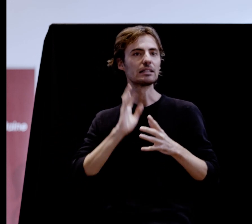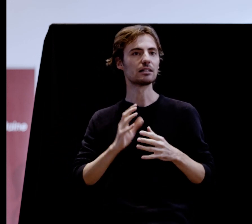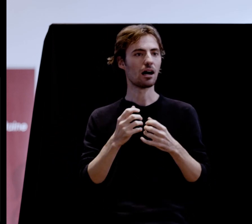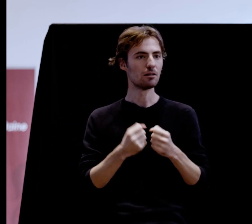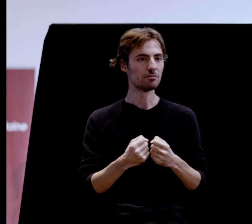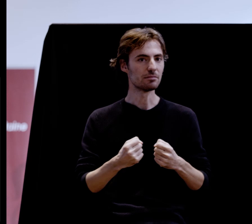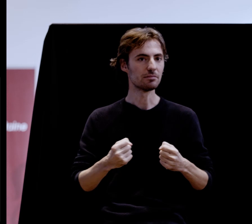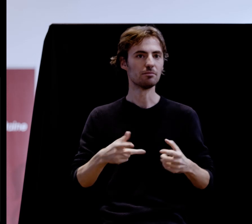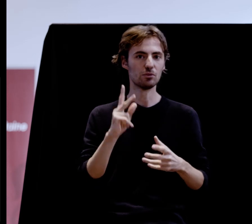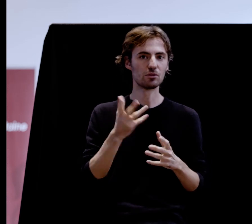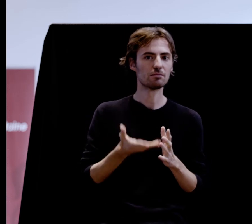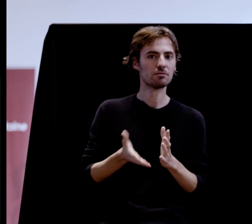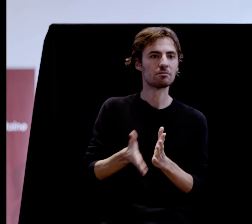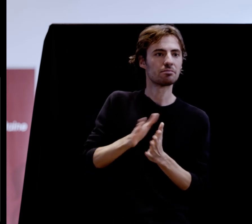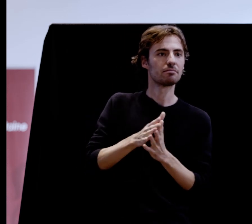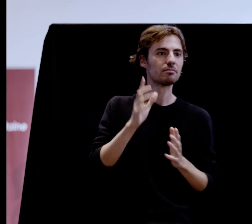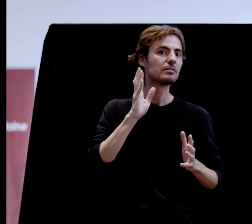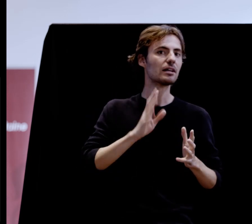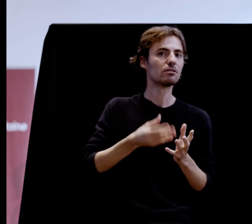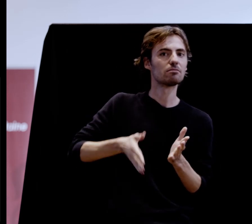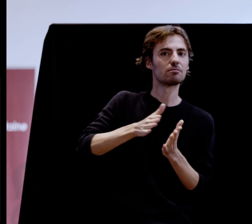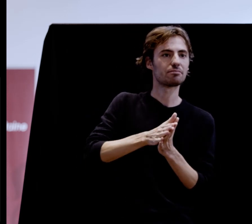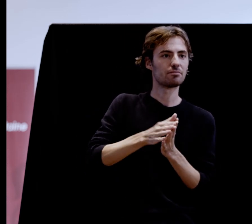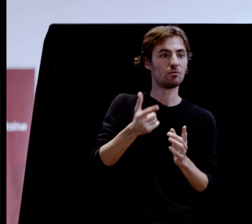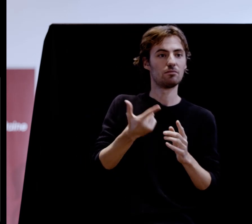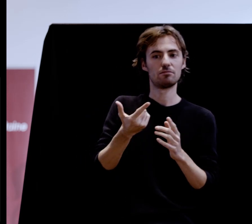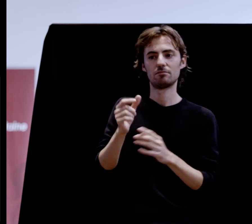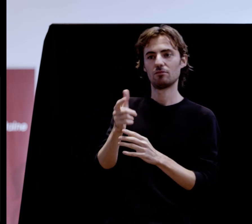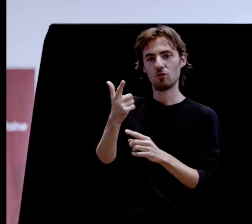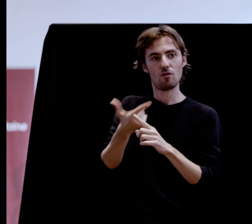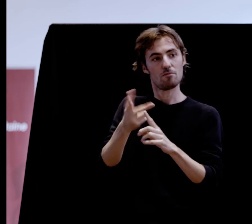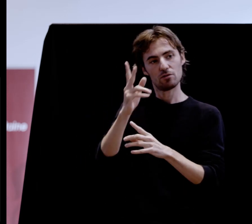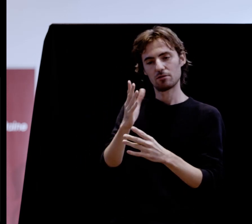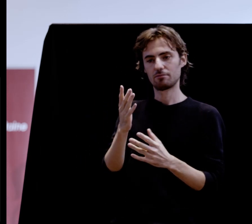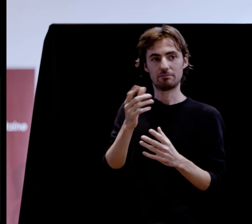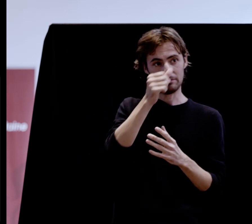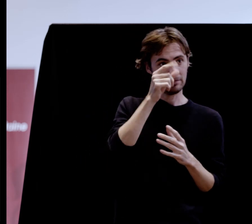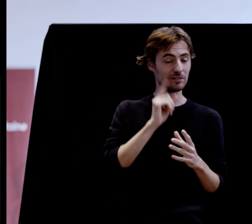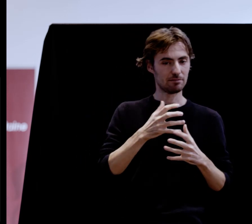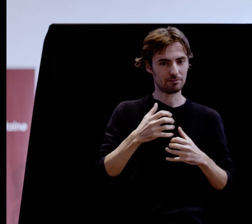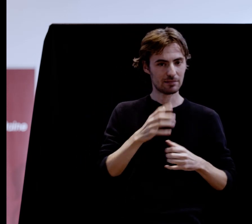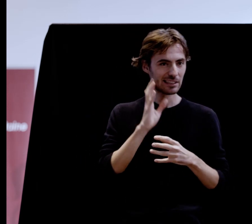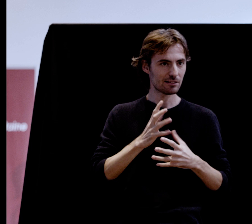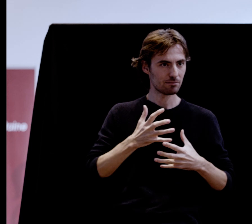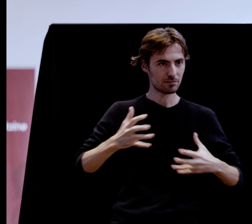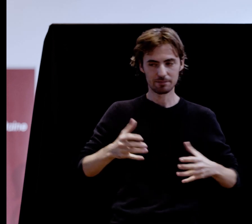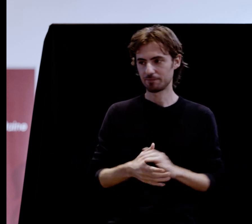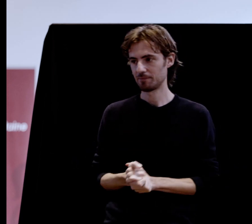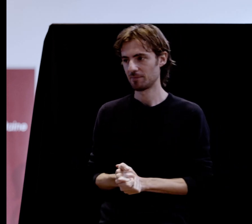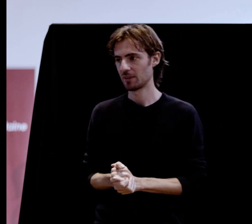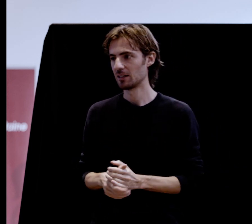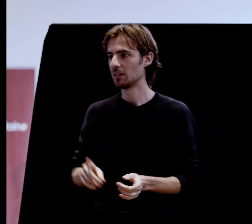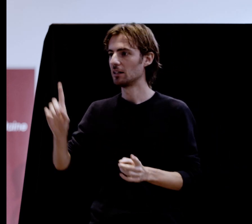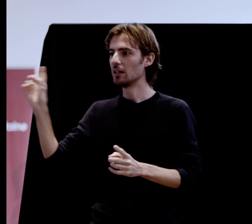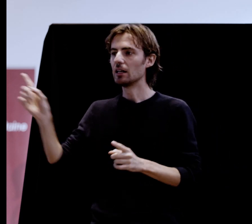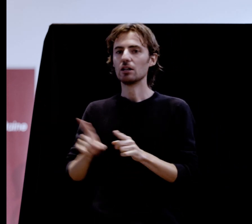accumulent 2 fois plus de graisse que les garçons. Toujours à la puberté, élément important, c'est l'augmentation de la